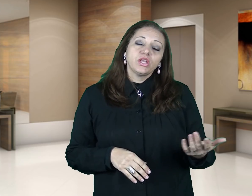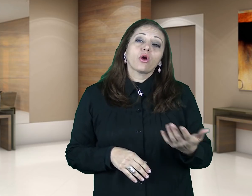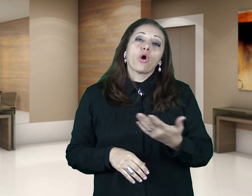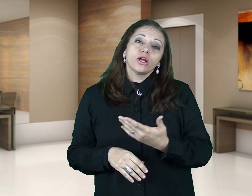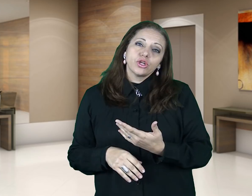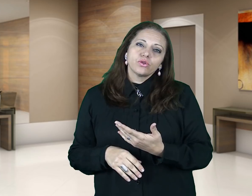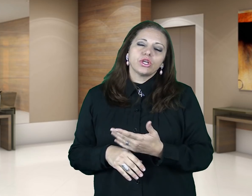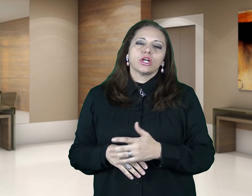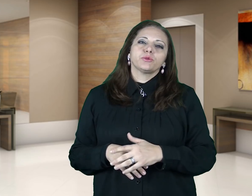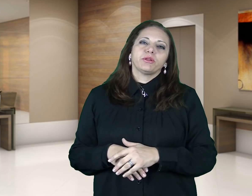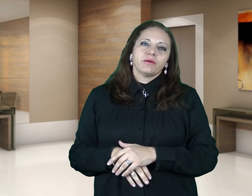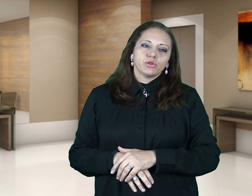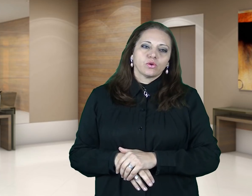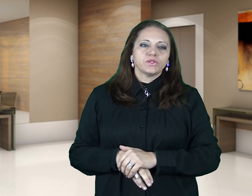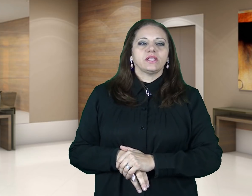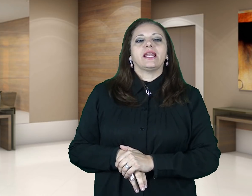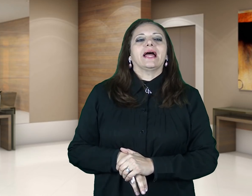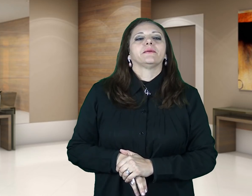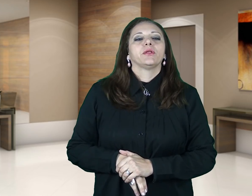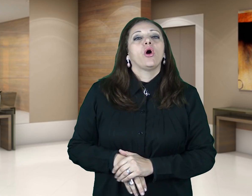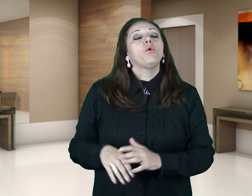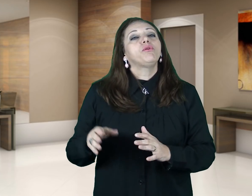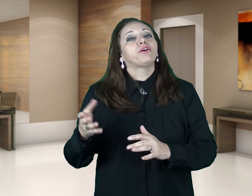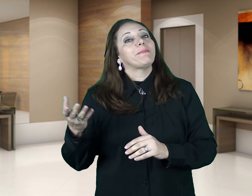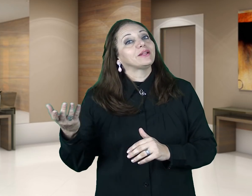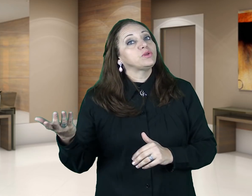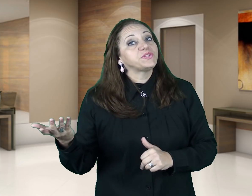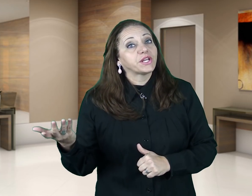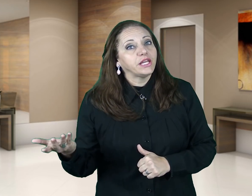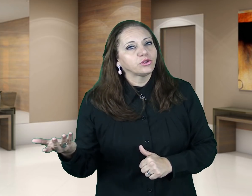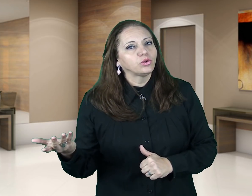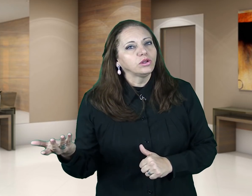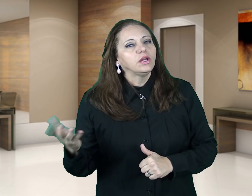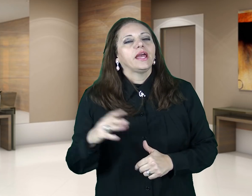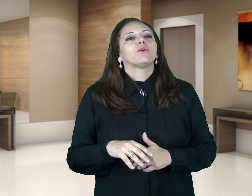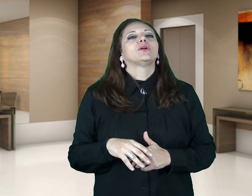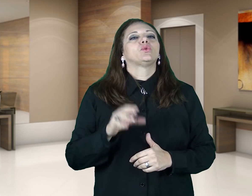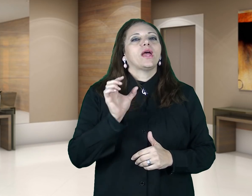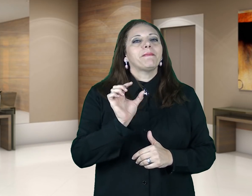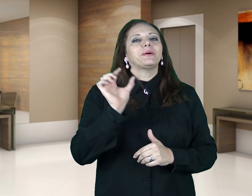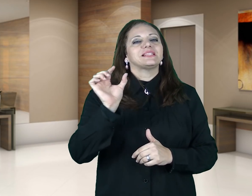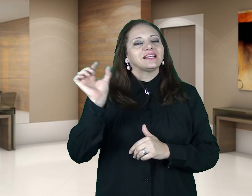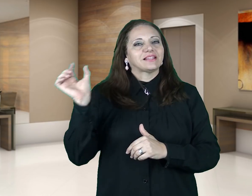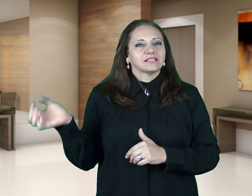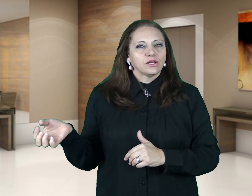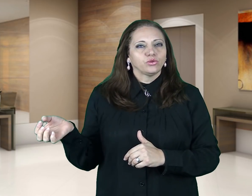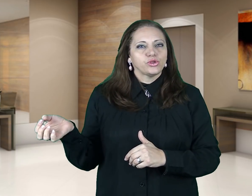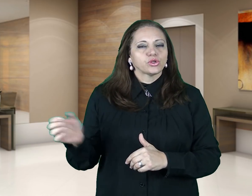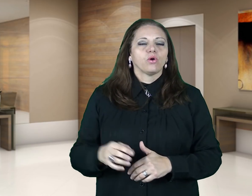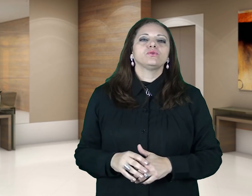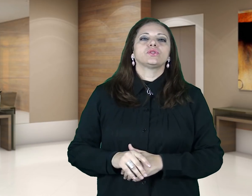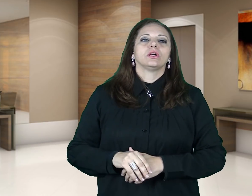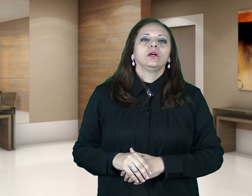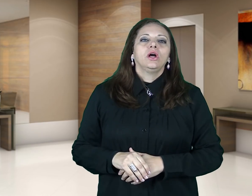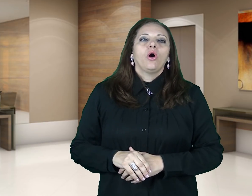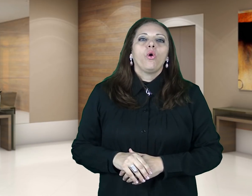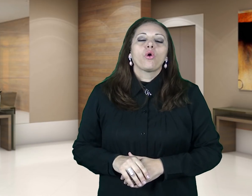exemplos de códigos que nós podemos considerar. O alfabeto escrito, enquanto representação dos sons,